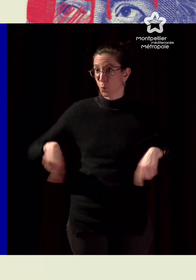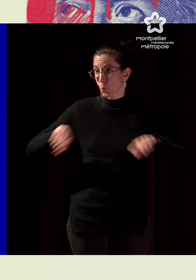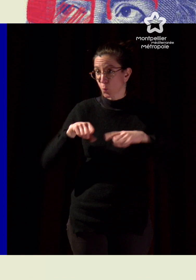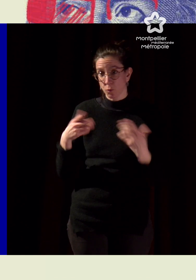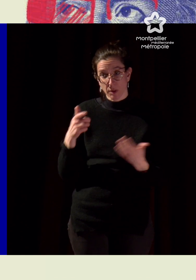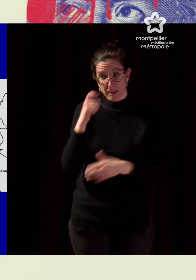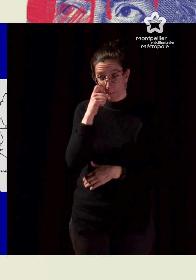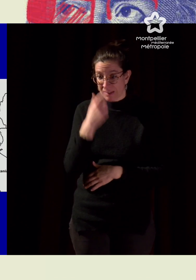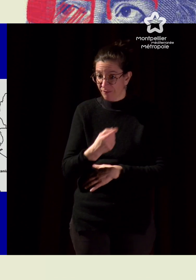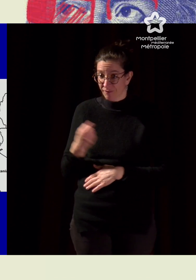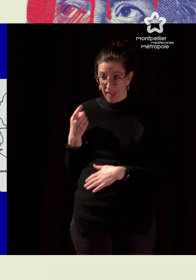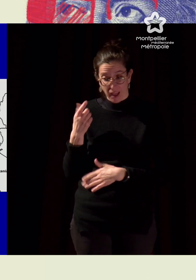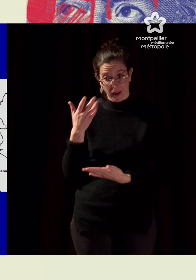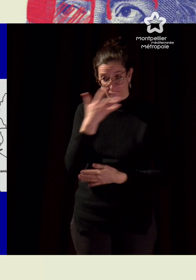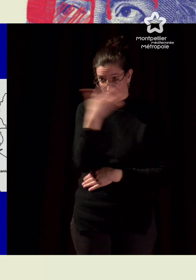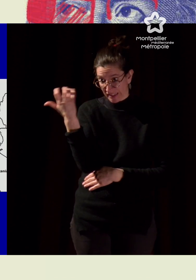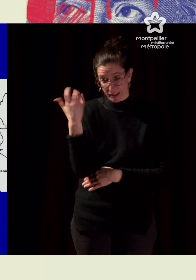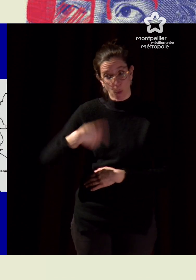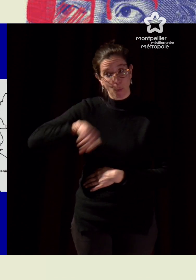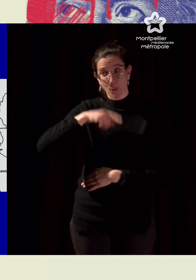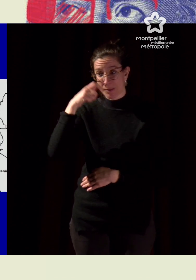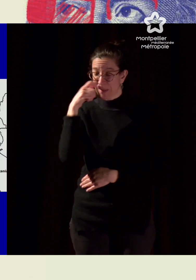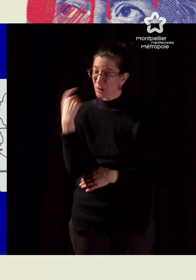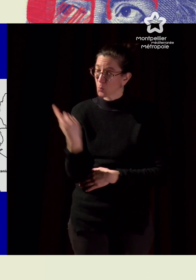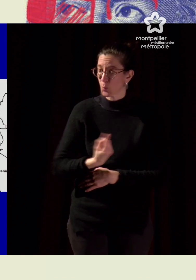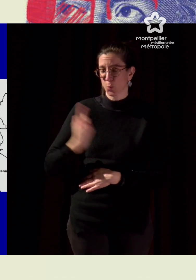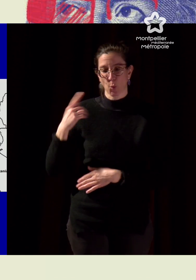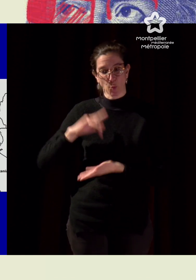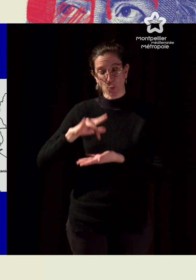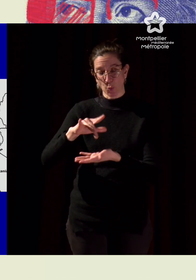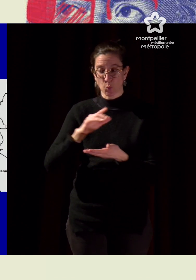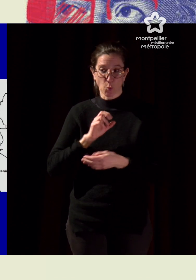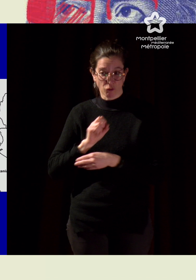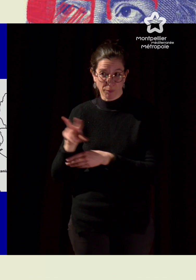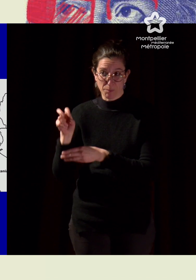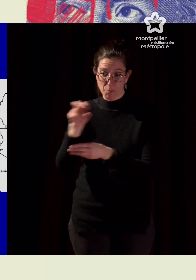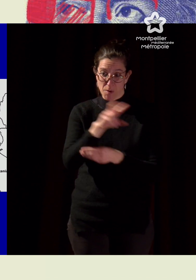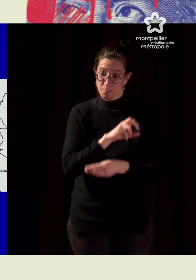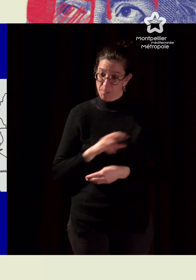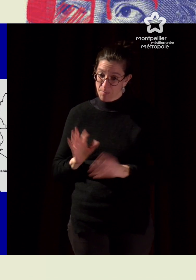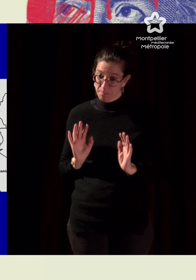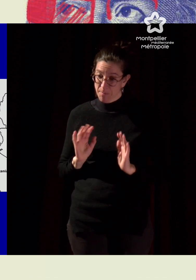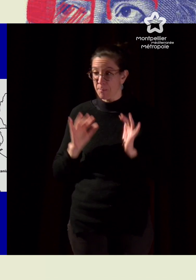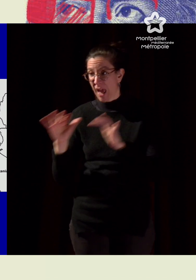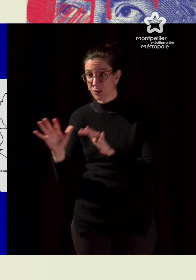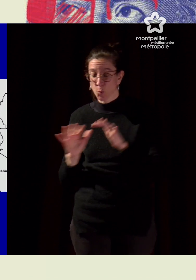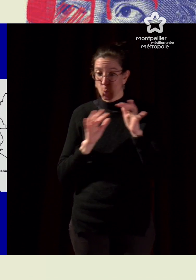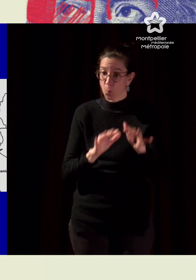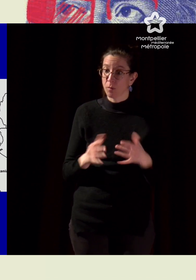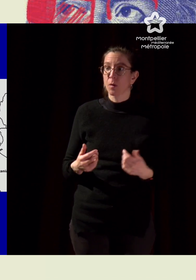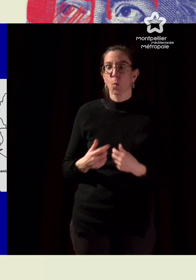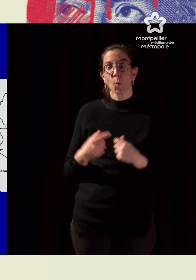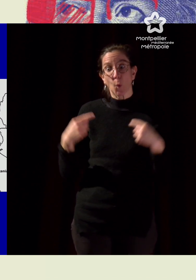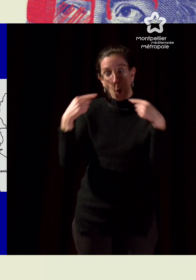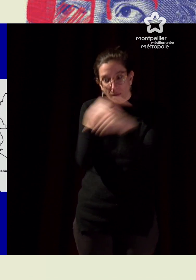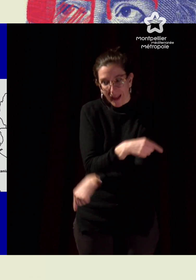a toujours migré, au contraire de nos plus proches cousins, les chimpanzés, bonobos, les gorilles. Eux, ils sont restés en